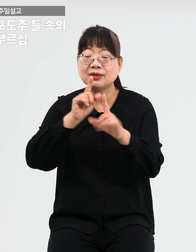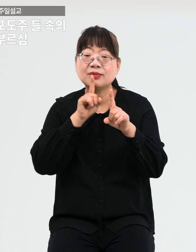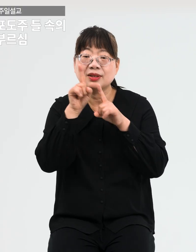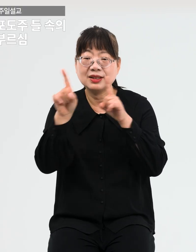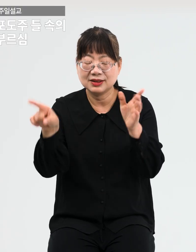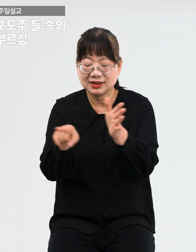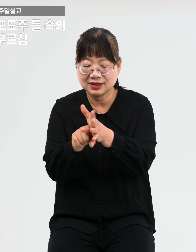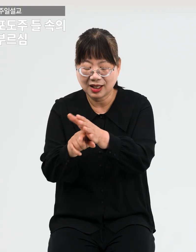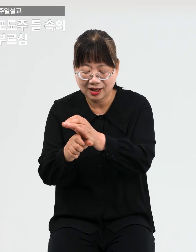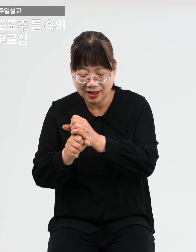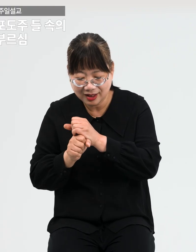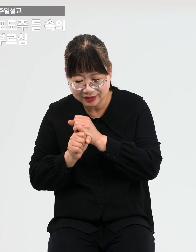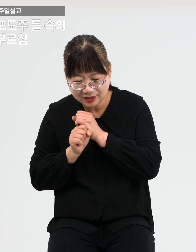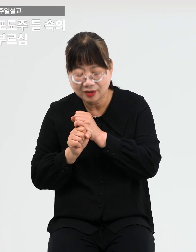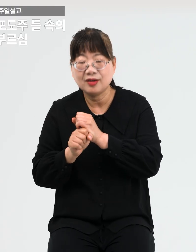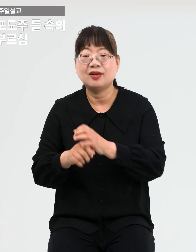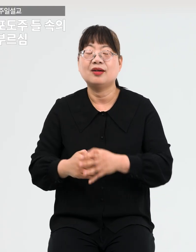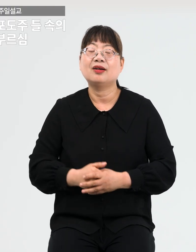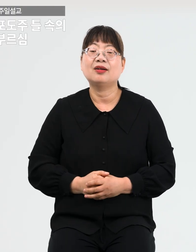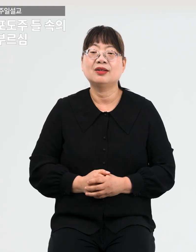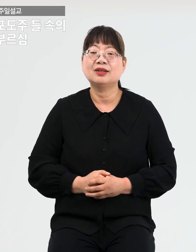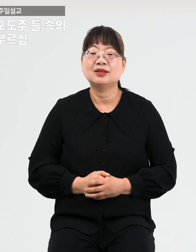말씀 의지하여